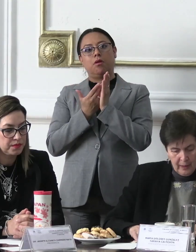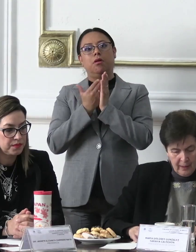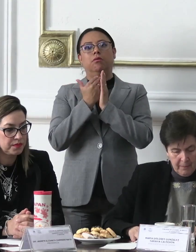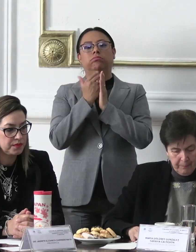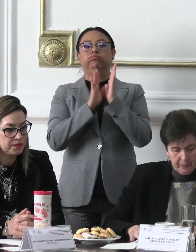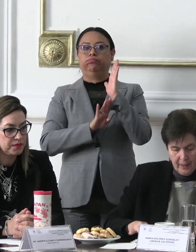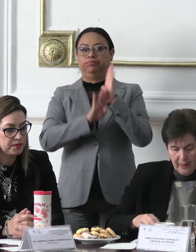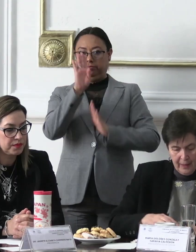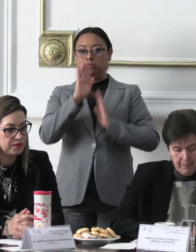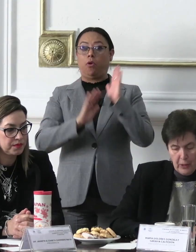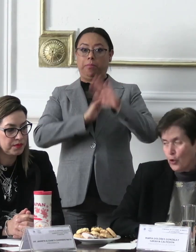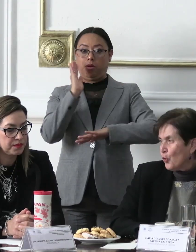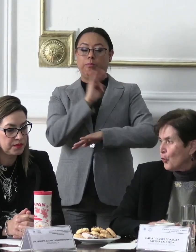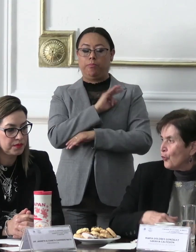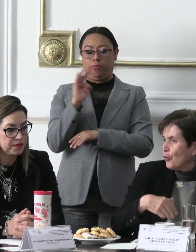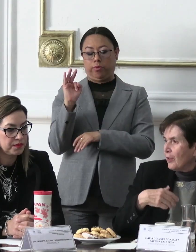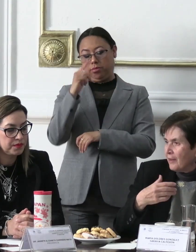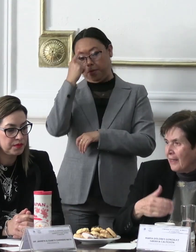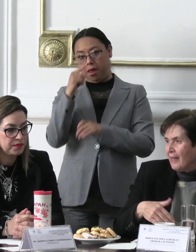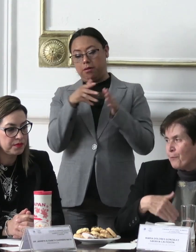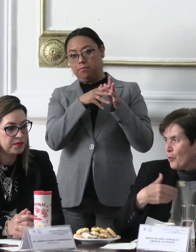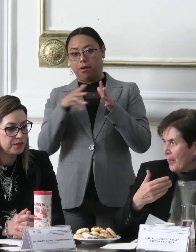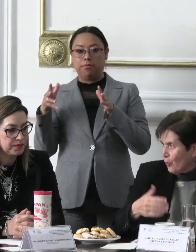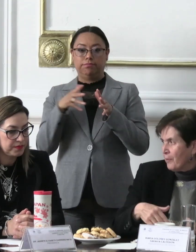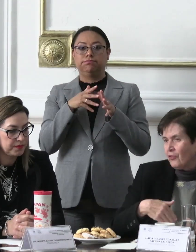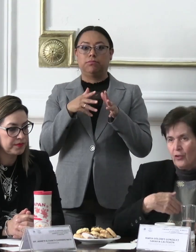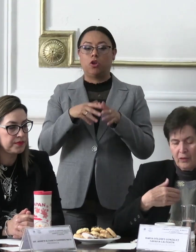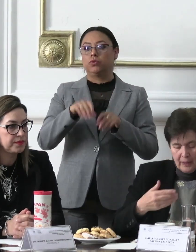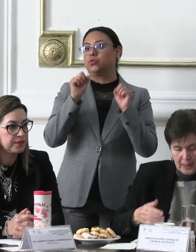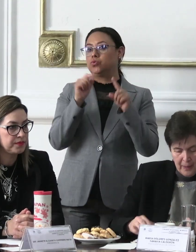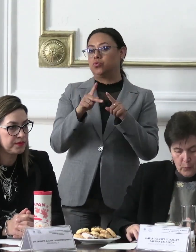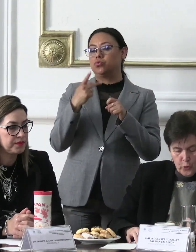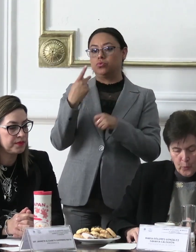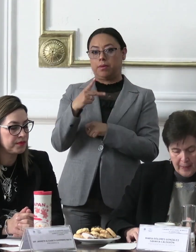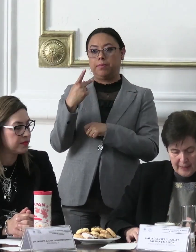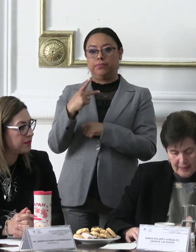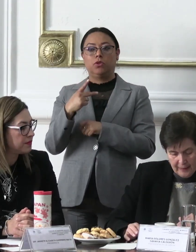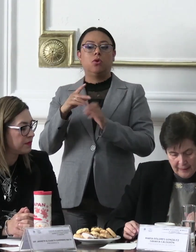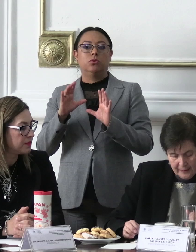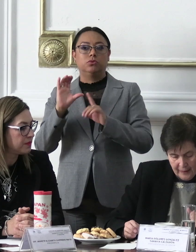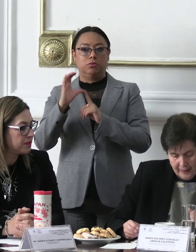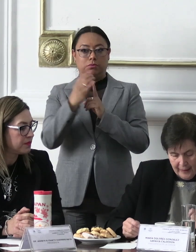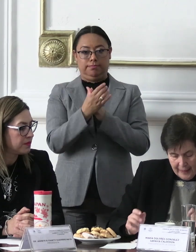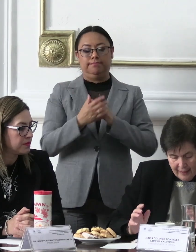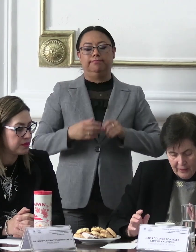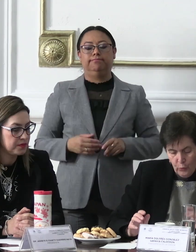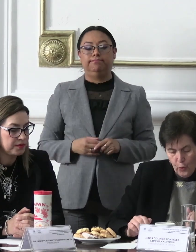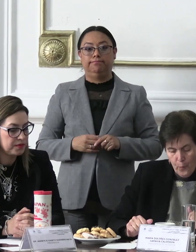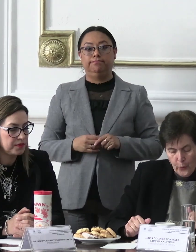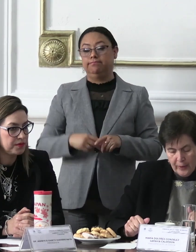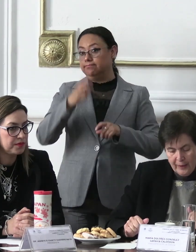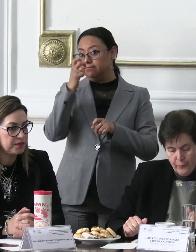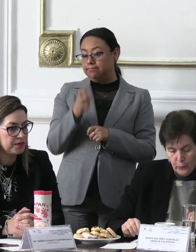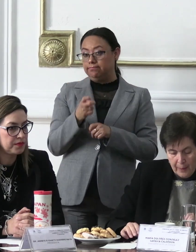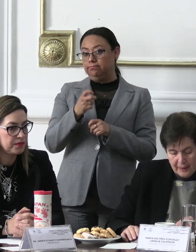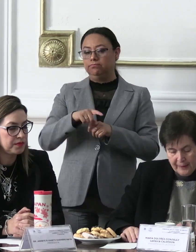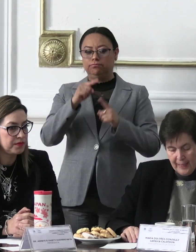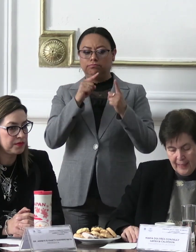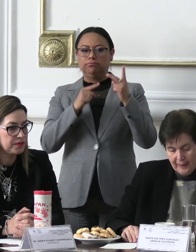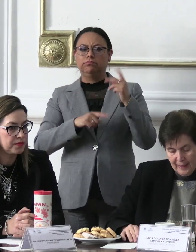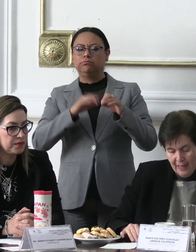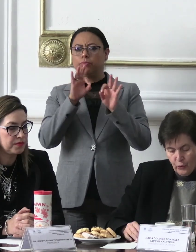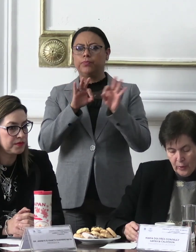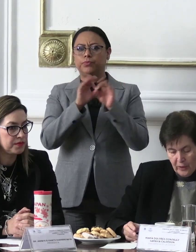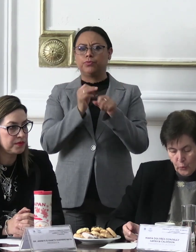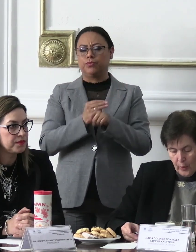los periodos de la propia comisión y que va mucho más allá. Este es un componente